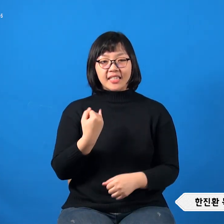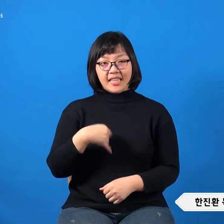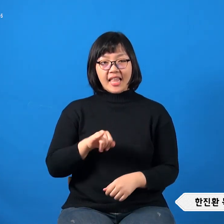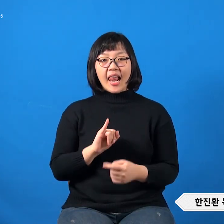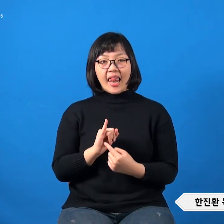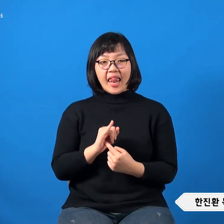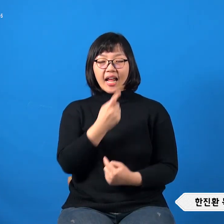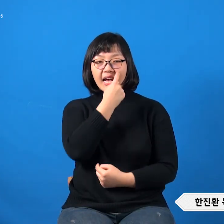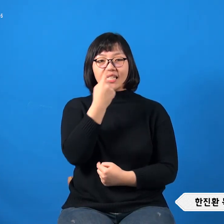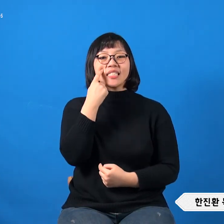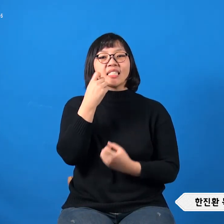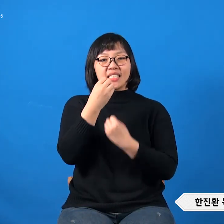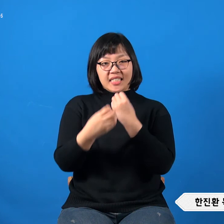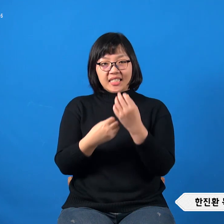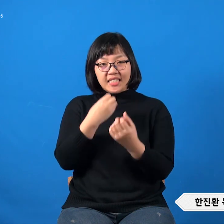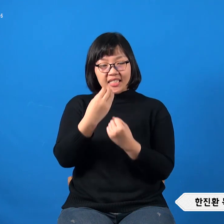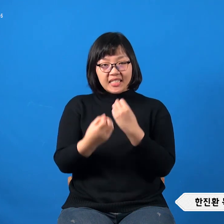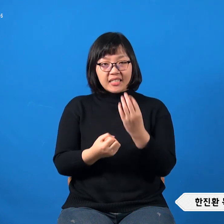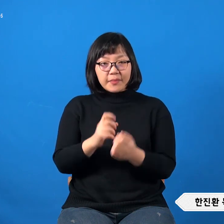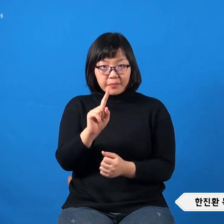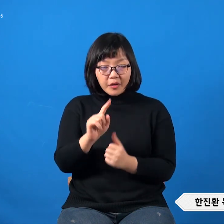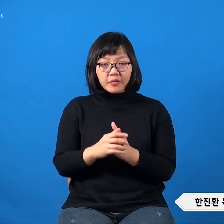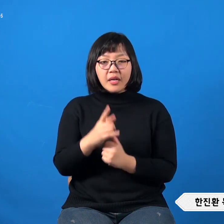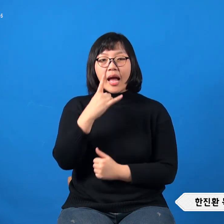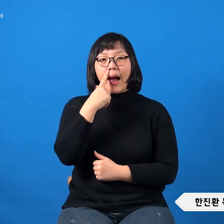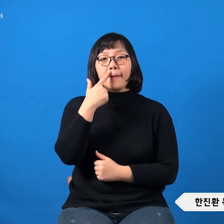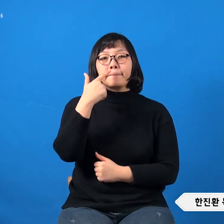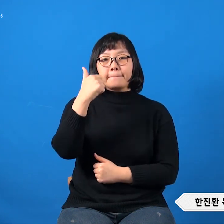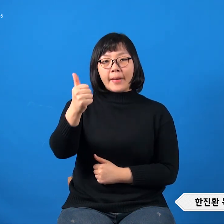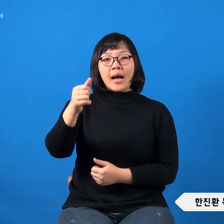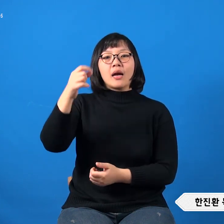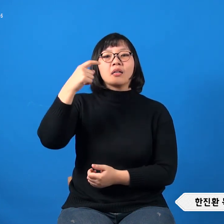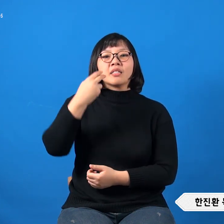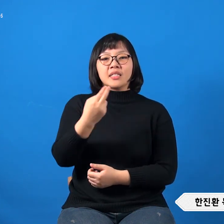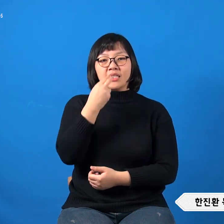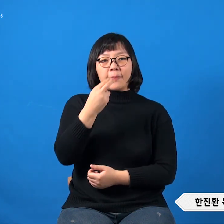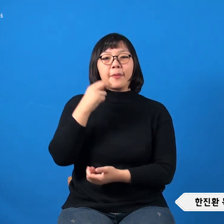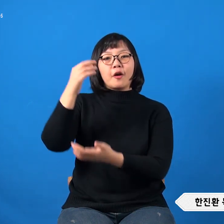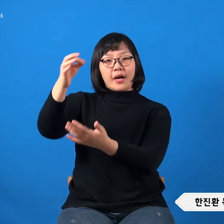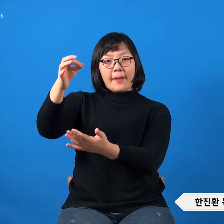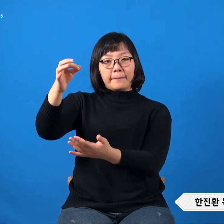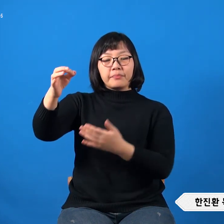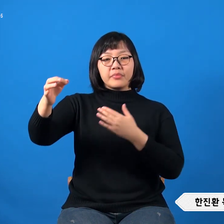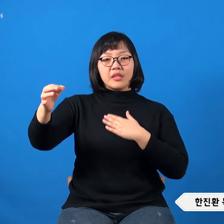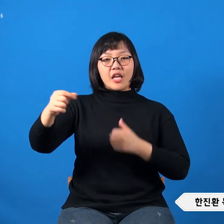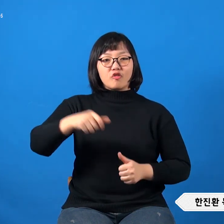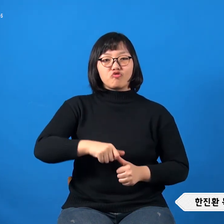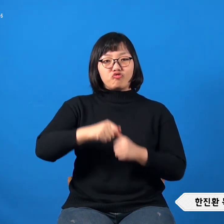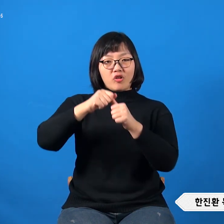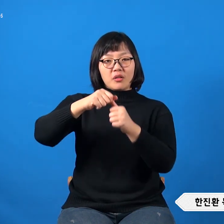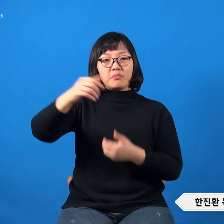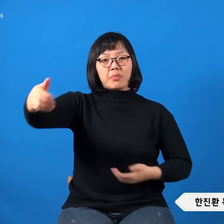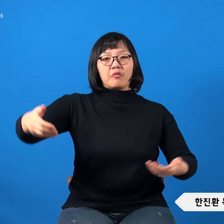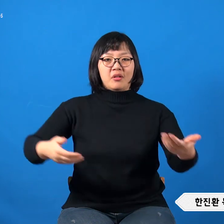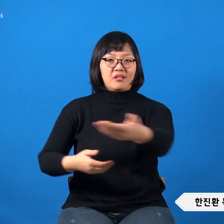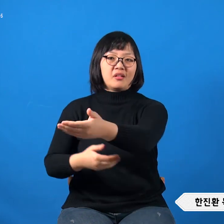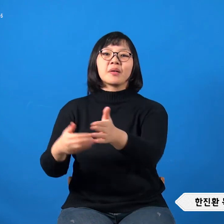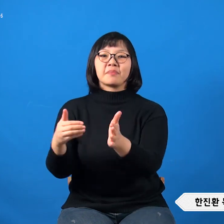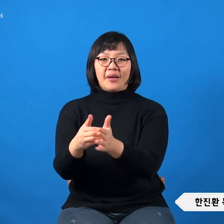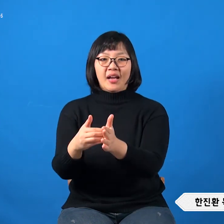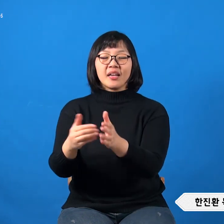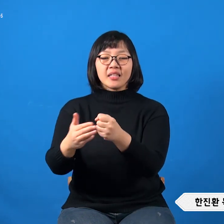마지막에 간증을 이렇게 했습니다. 아버지의 목숨과 바꾼 나의 구원, 나의 새삼,